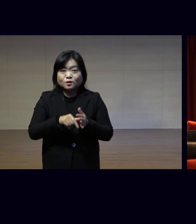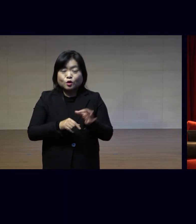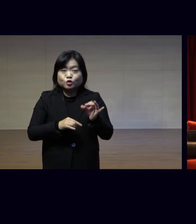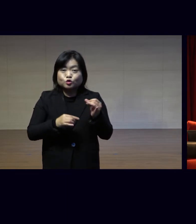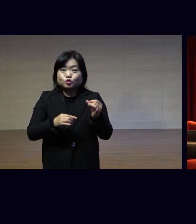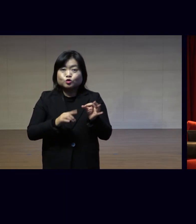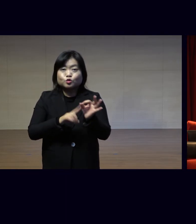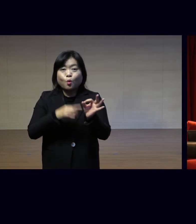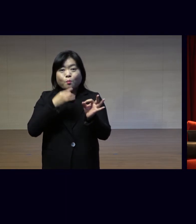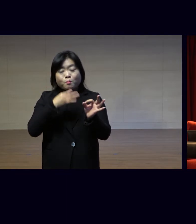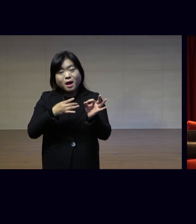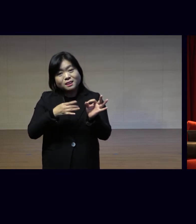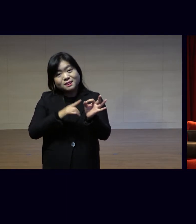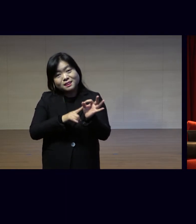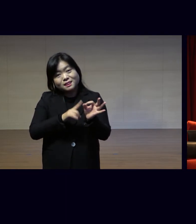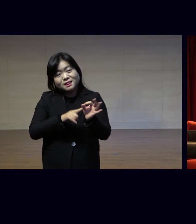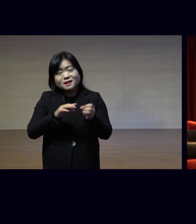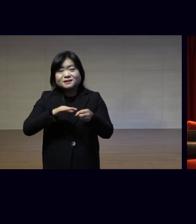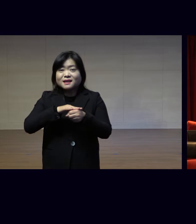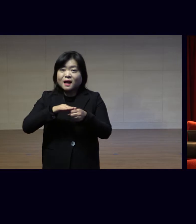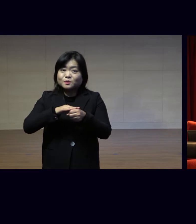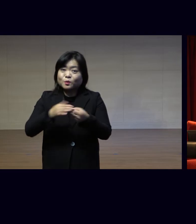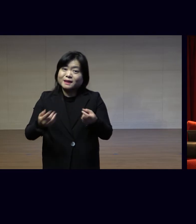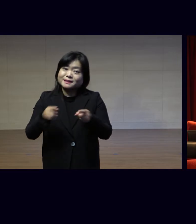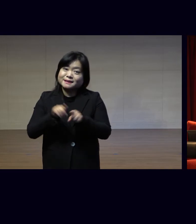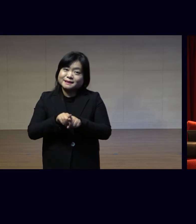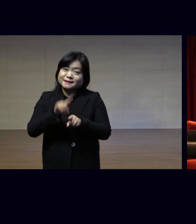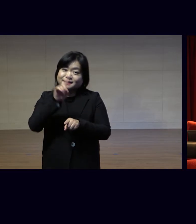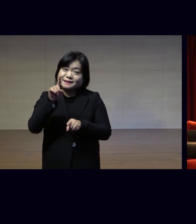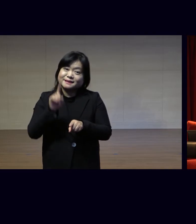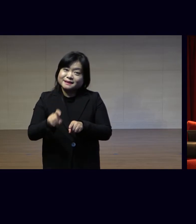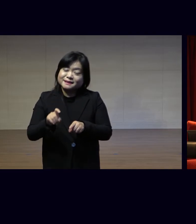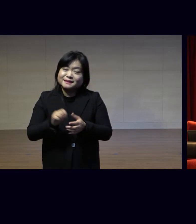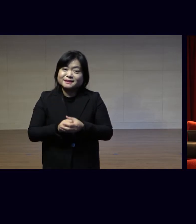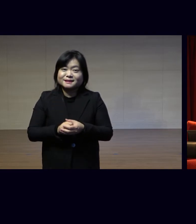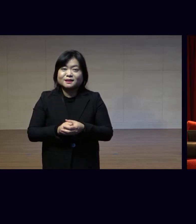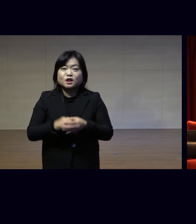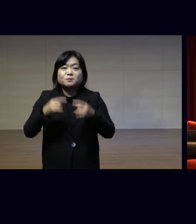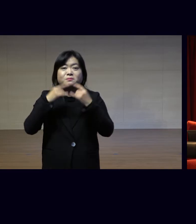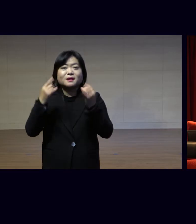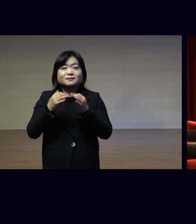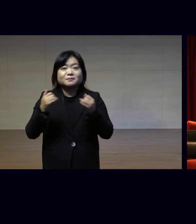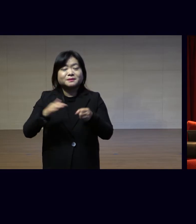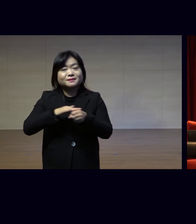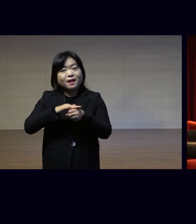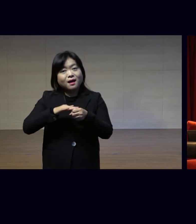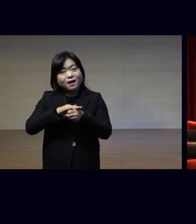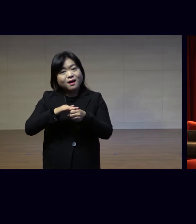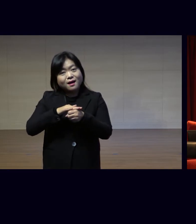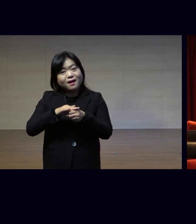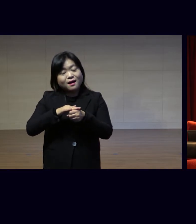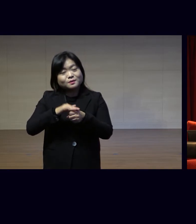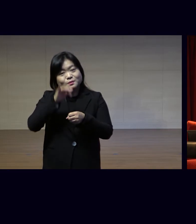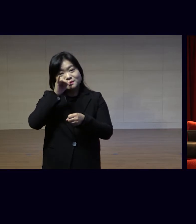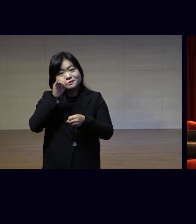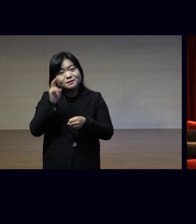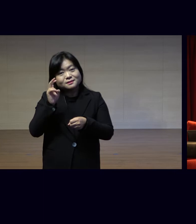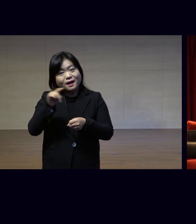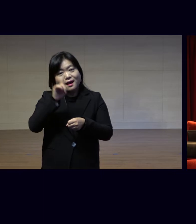돈밖에 몰랐을까요? 혹시 사랑도 그 당시에 프랑스 사람이 안 있었겠나 싶고 또